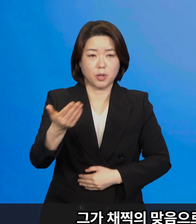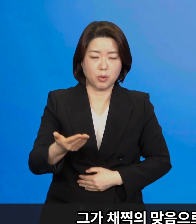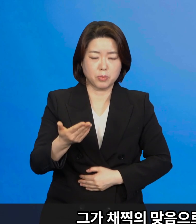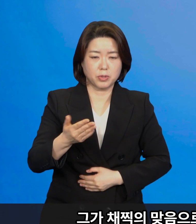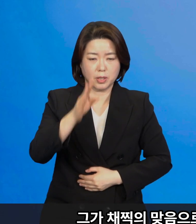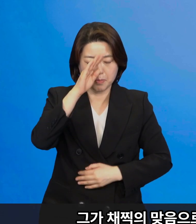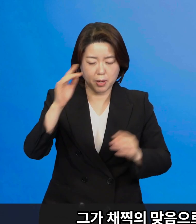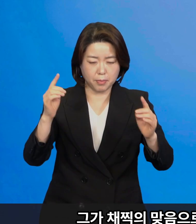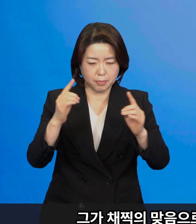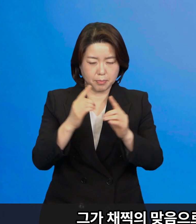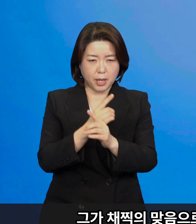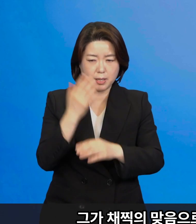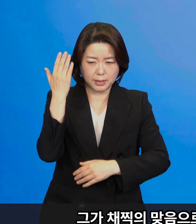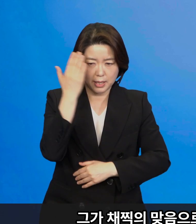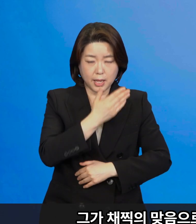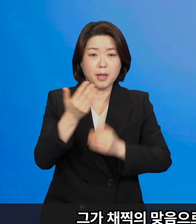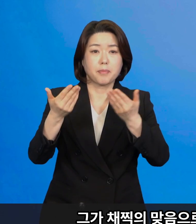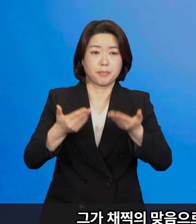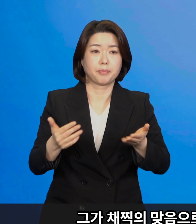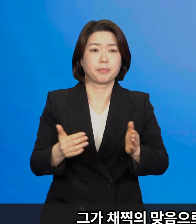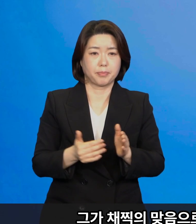나음을 얻었나니.